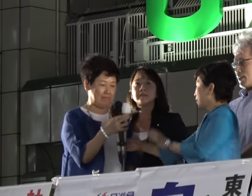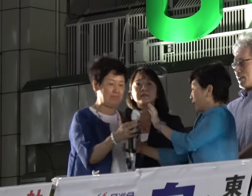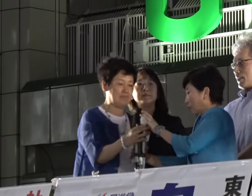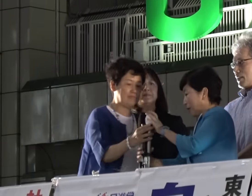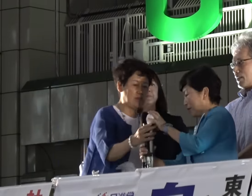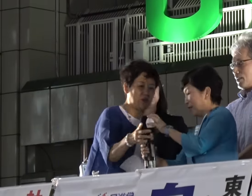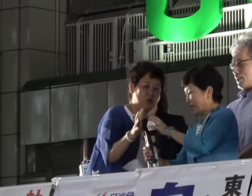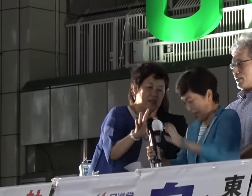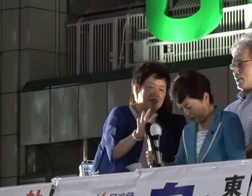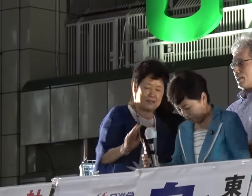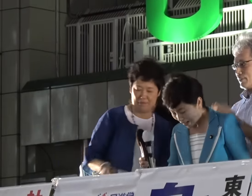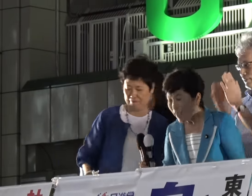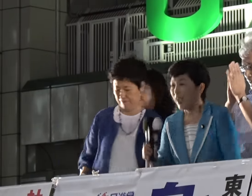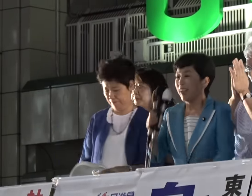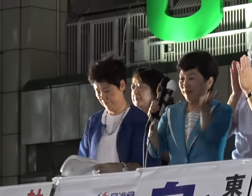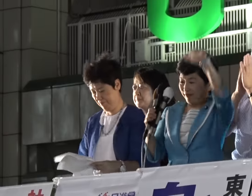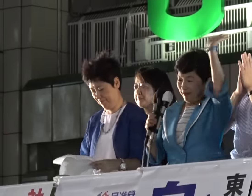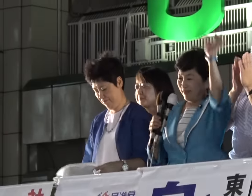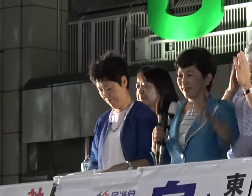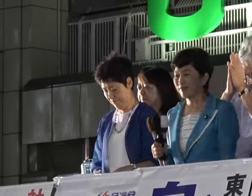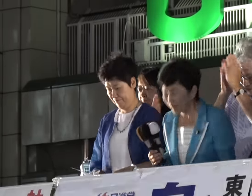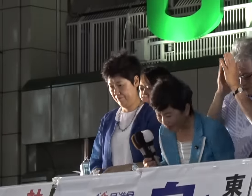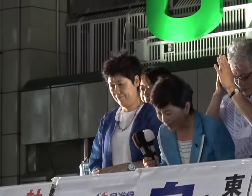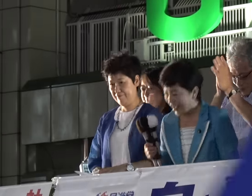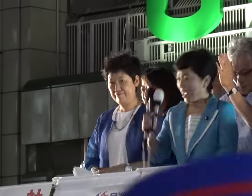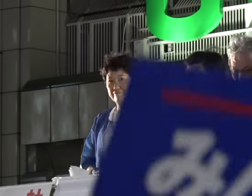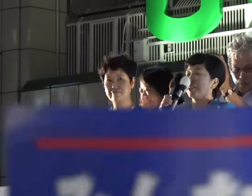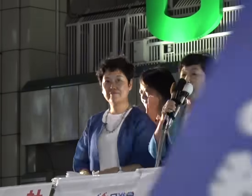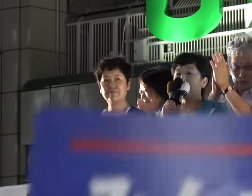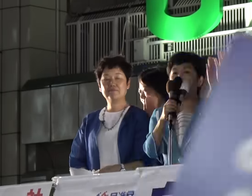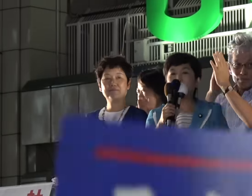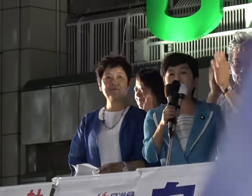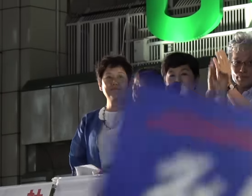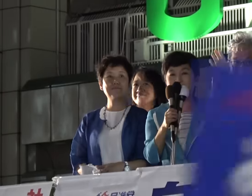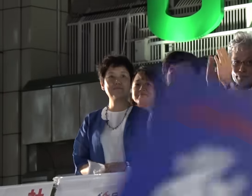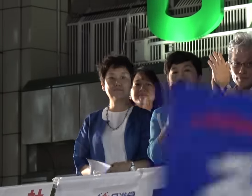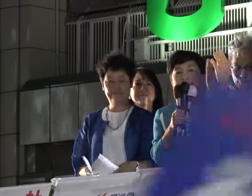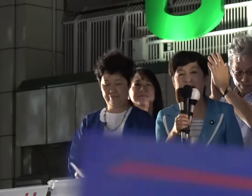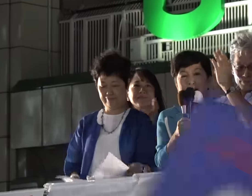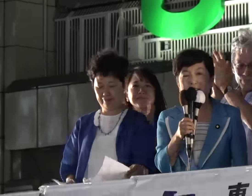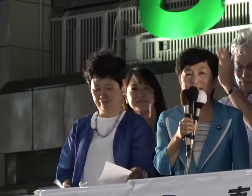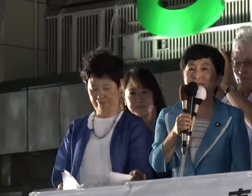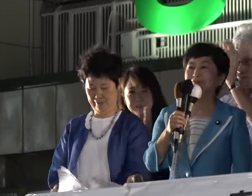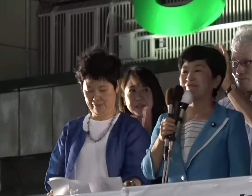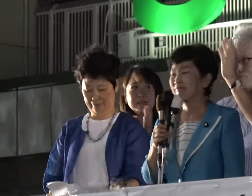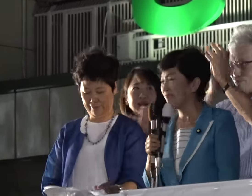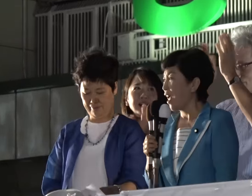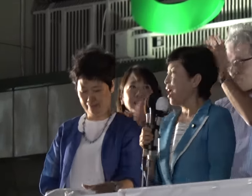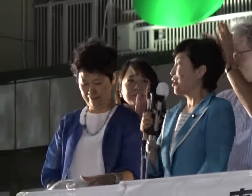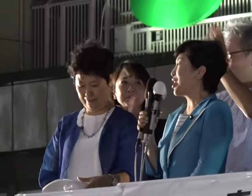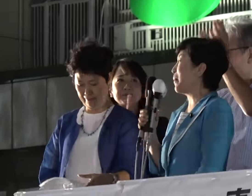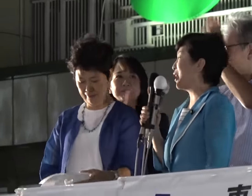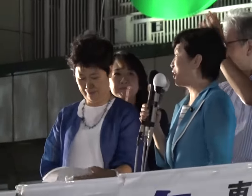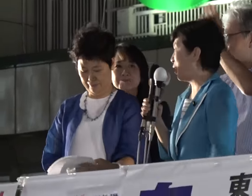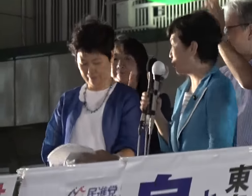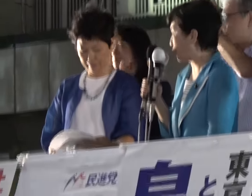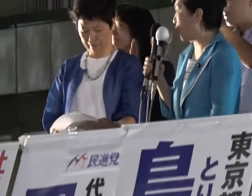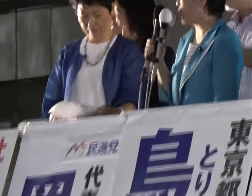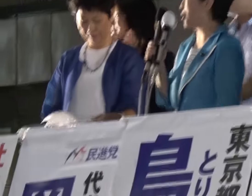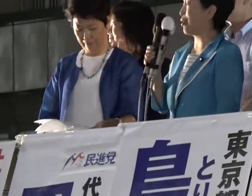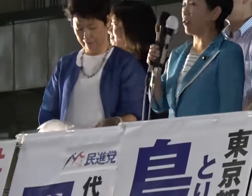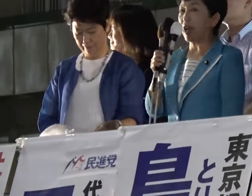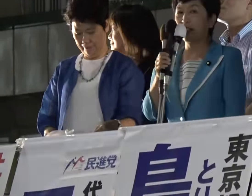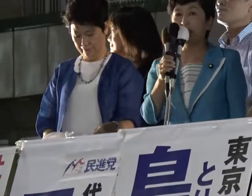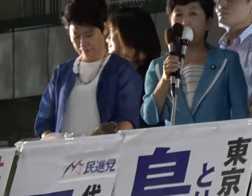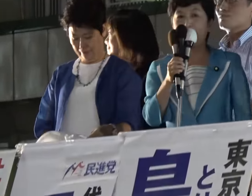願いします。 石破さん頑張って。 どうも皆さんこんばんは。社民党副